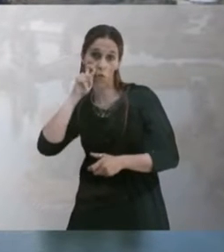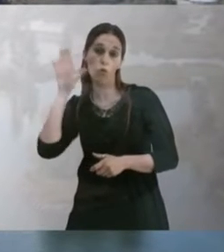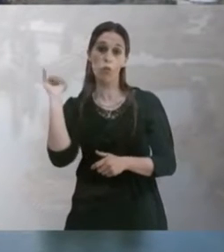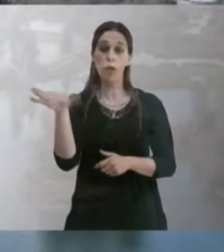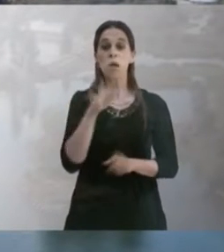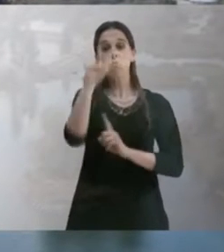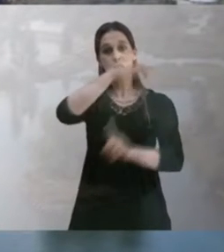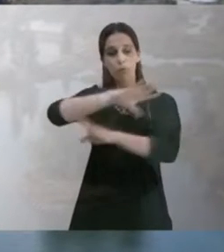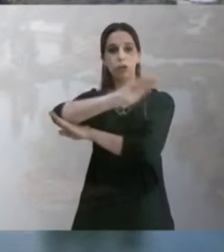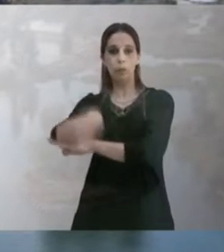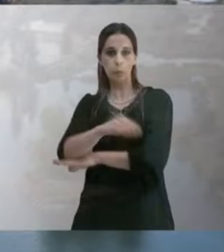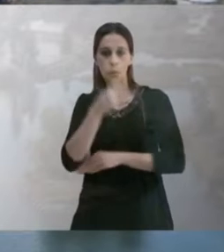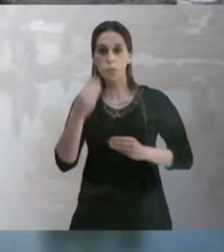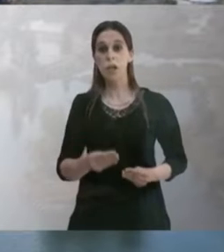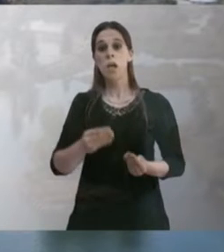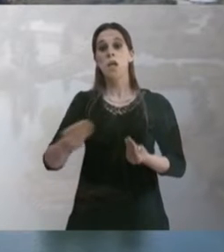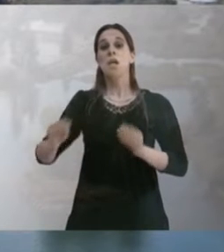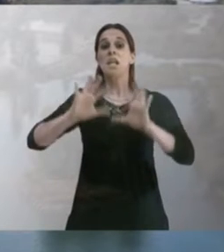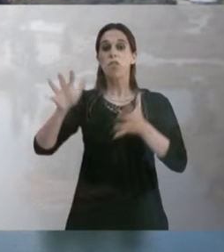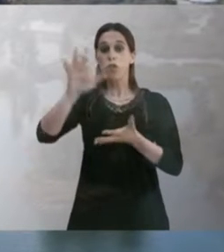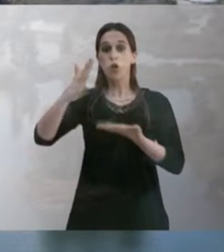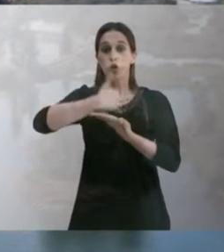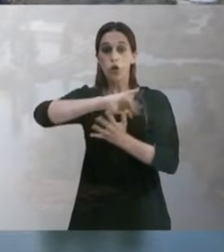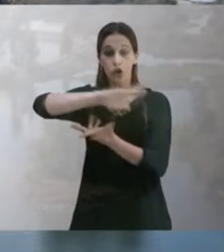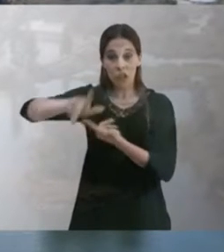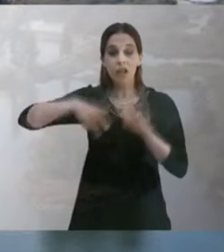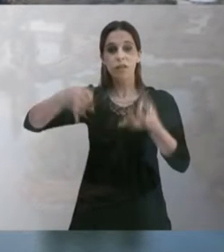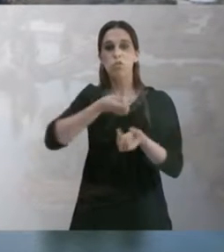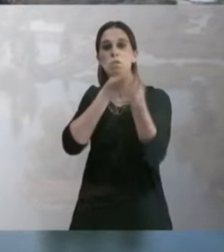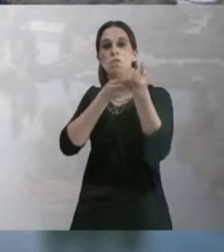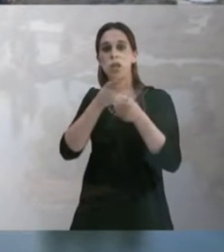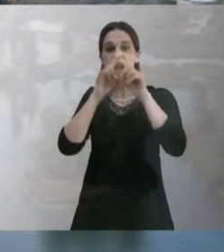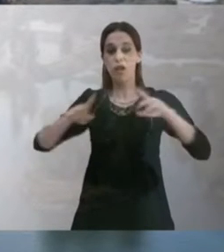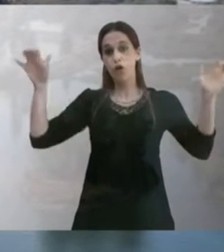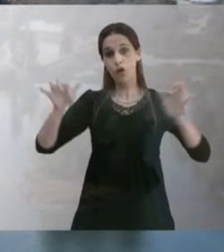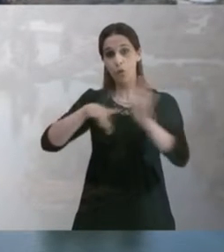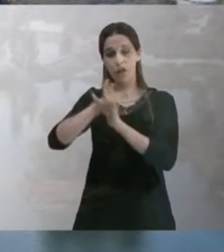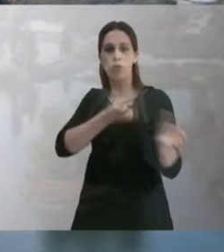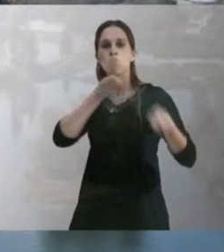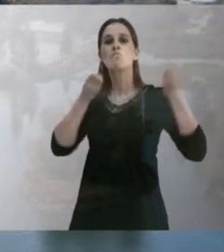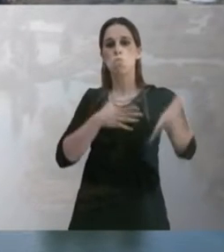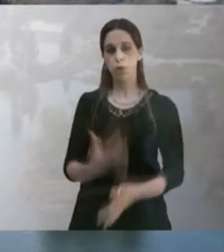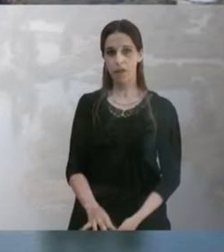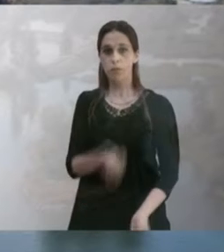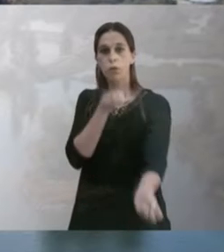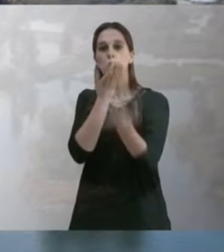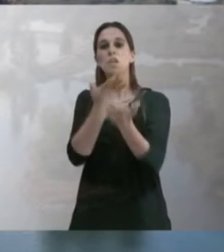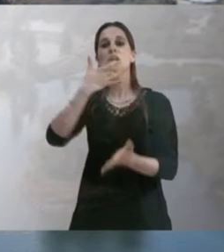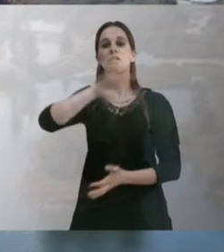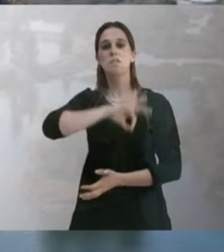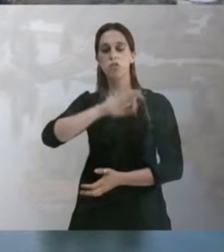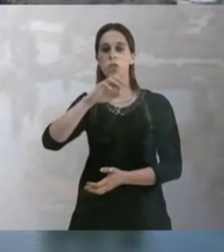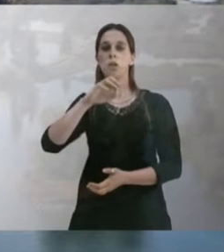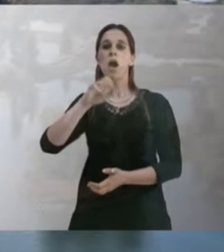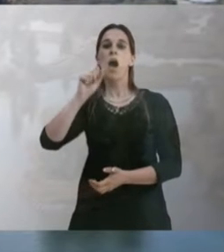turismo rural... ...y protegeremos el medio ambiente... ...con Radio 5 Todo Noticias... ...siempre tendrás la información hidrológica del Guadiana... ...Eduardo